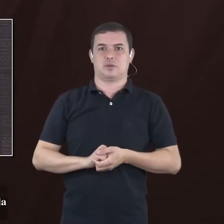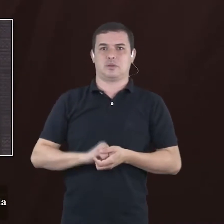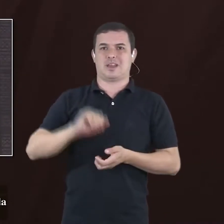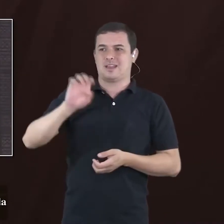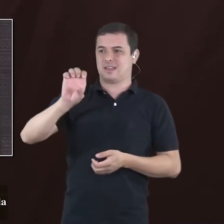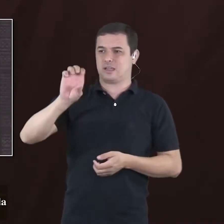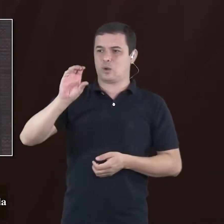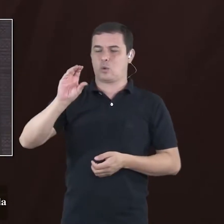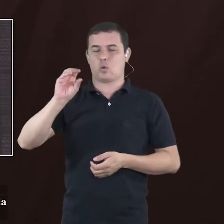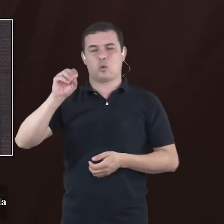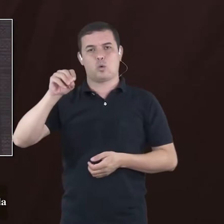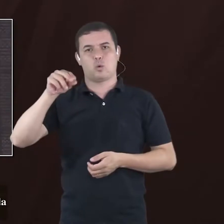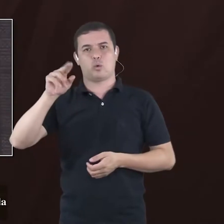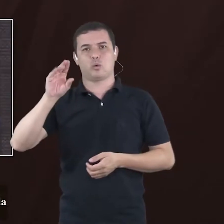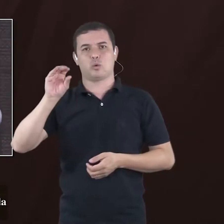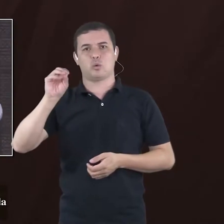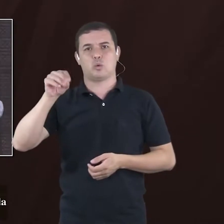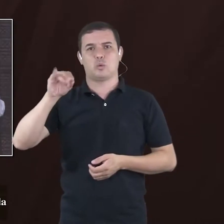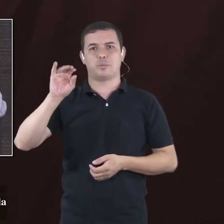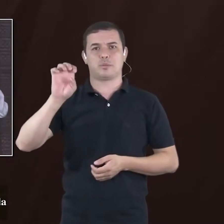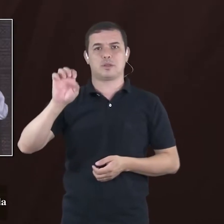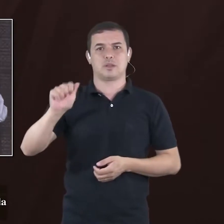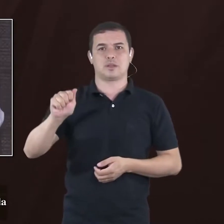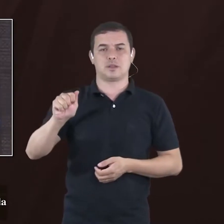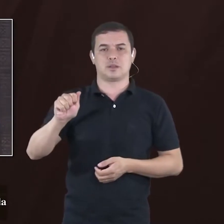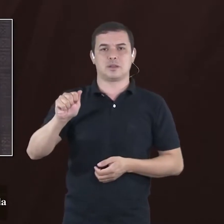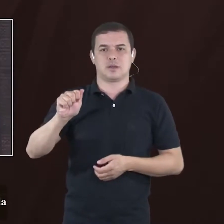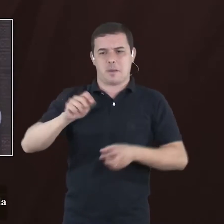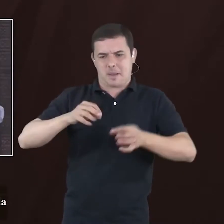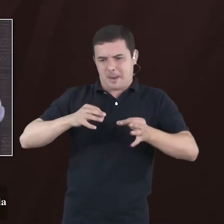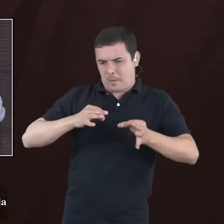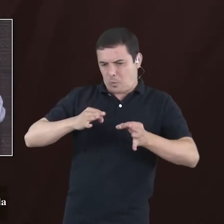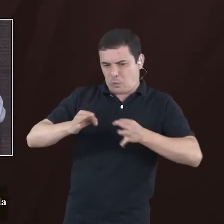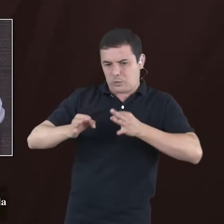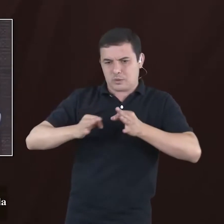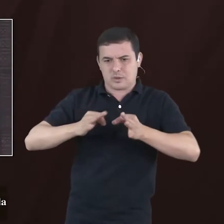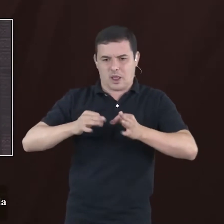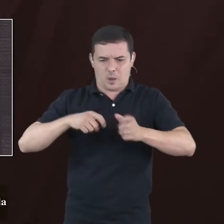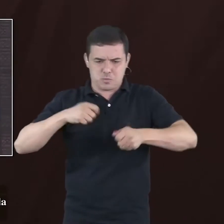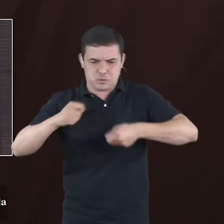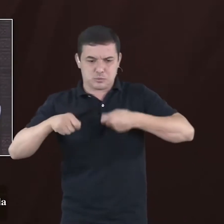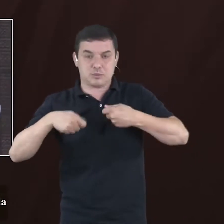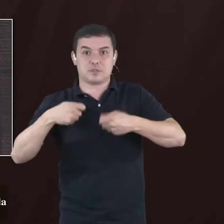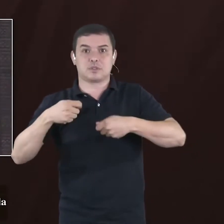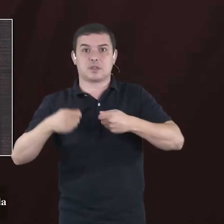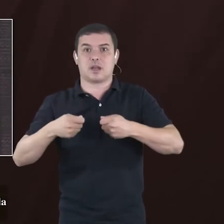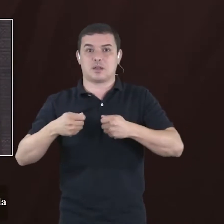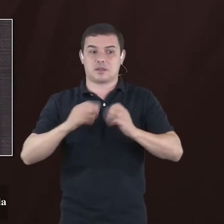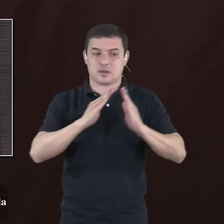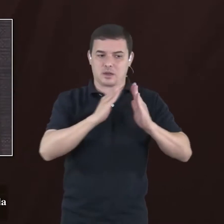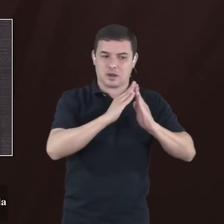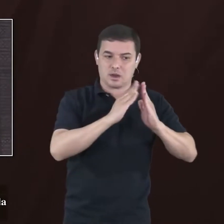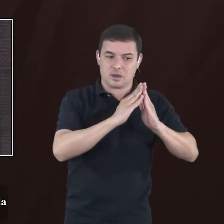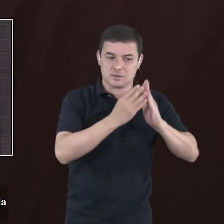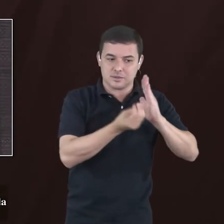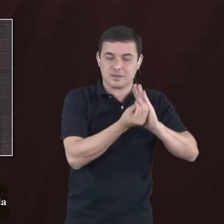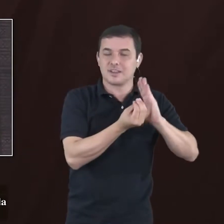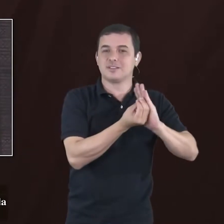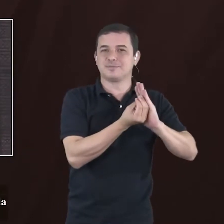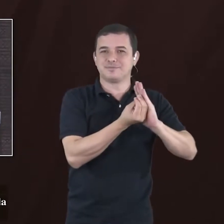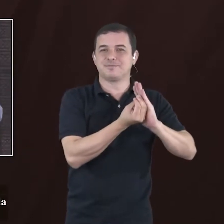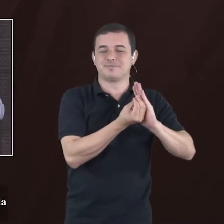oikonomia. Oikonomia é a gestão, a administração da casa de